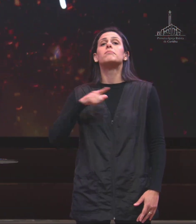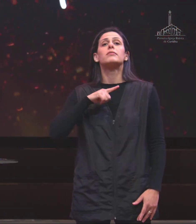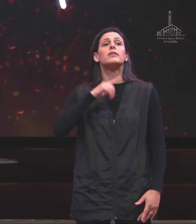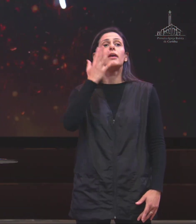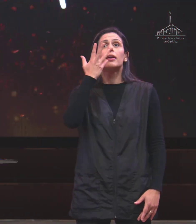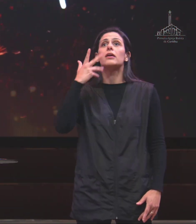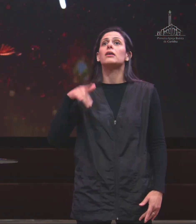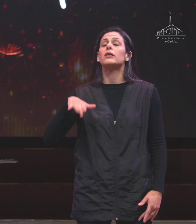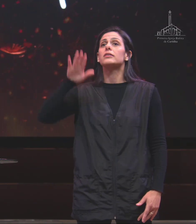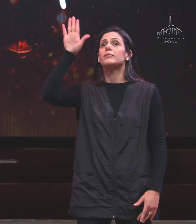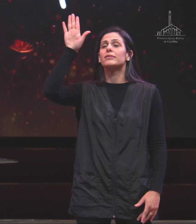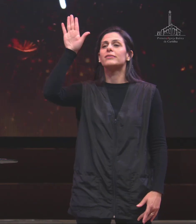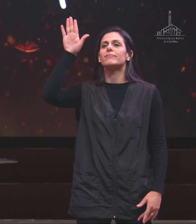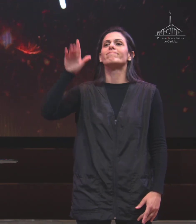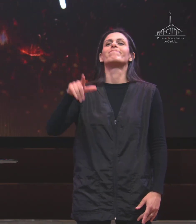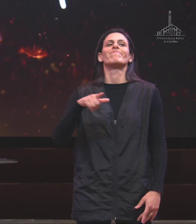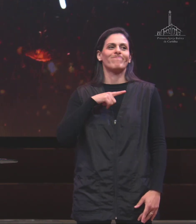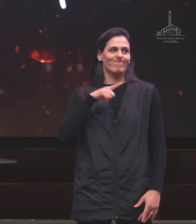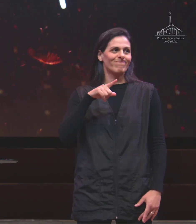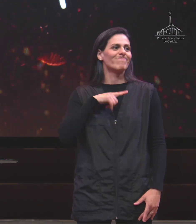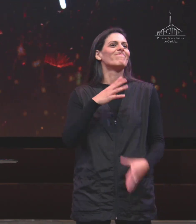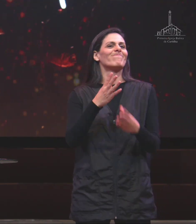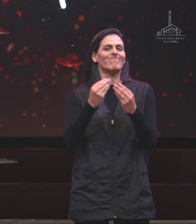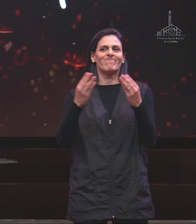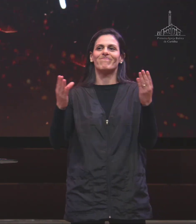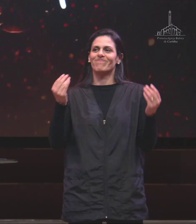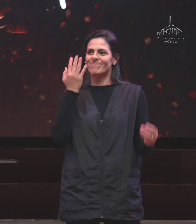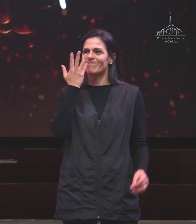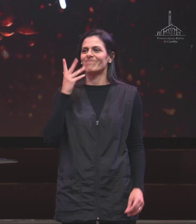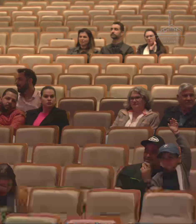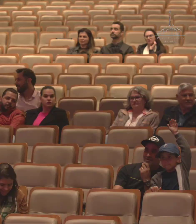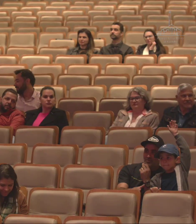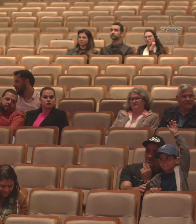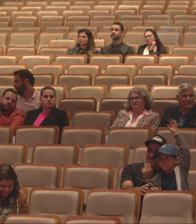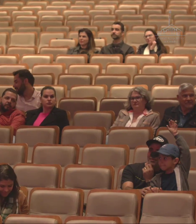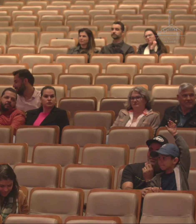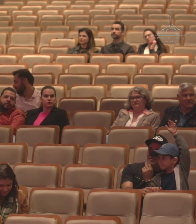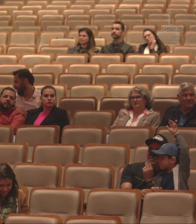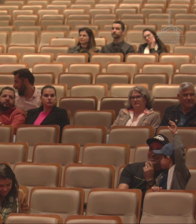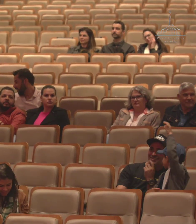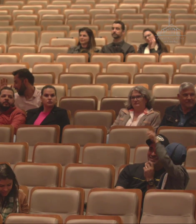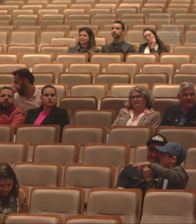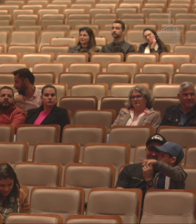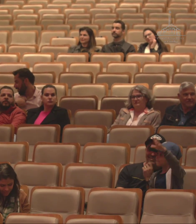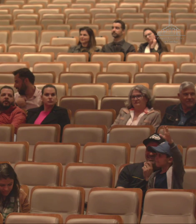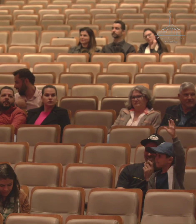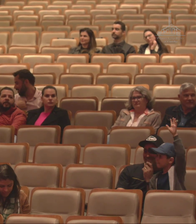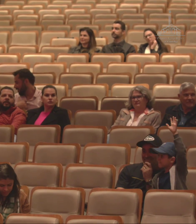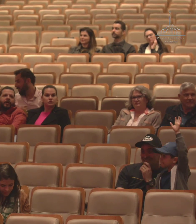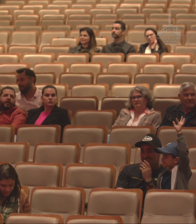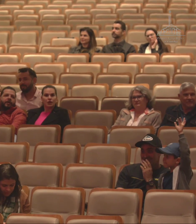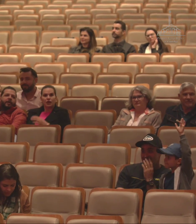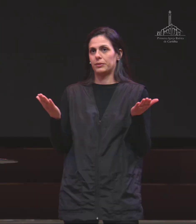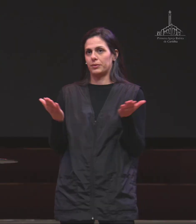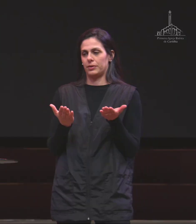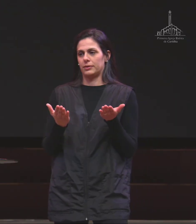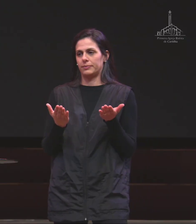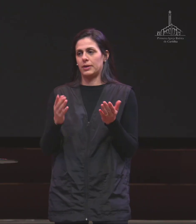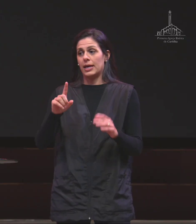aí. Opa, tem bastante criança, que coisa boa. Nós vamos orar por elas agora e daqui a pouco elas podem